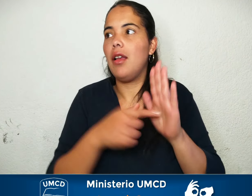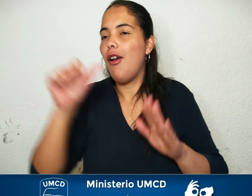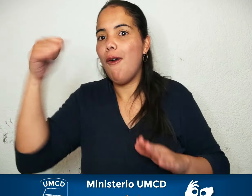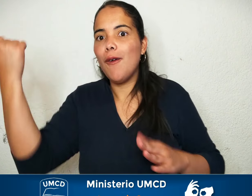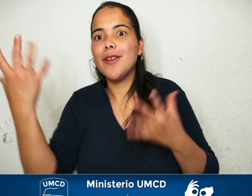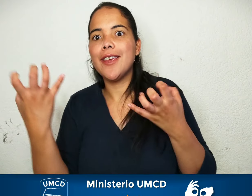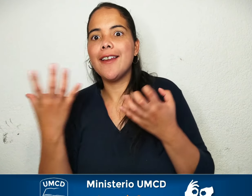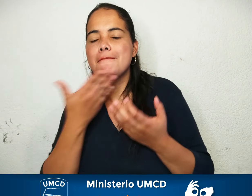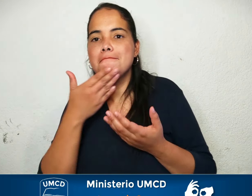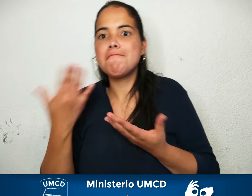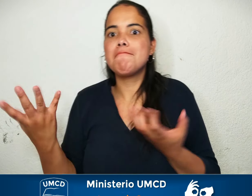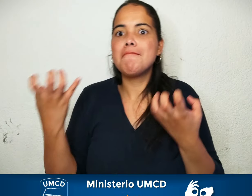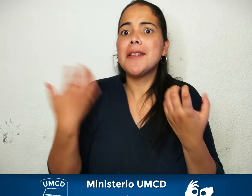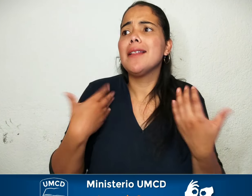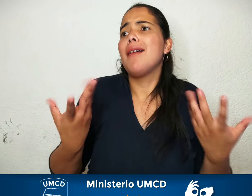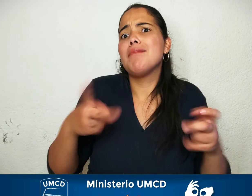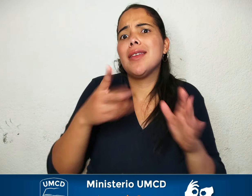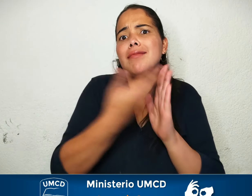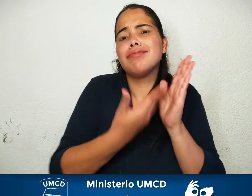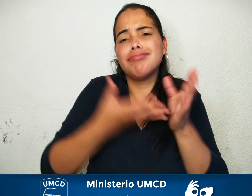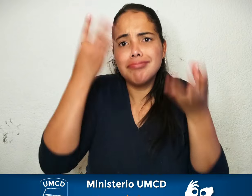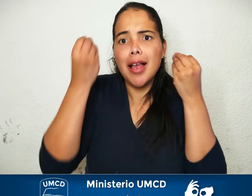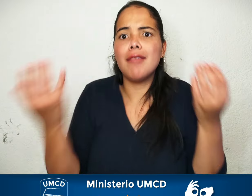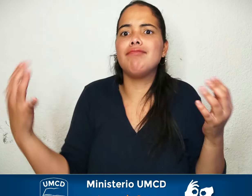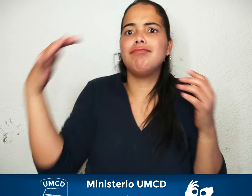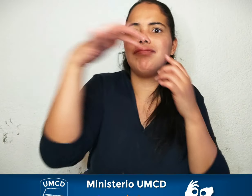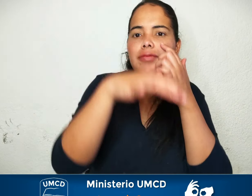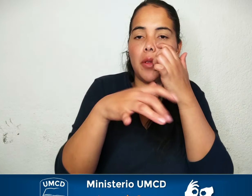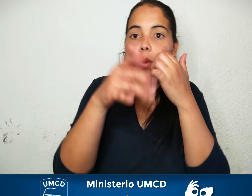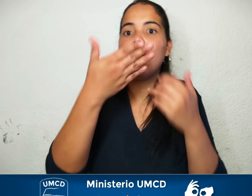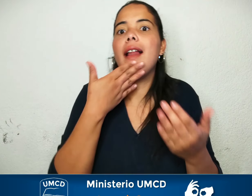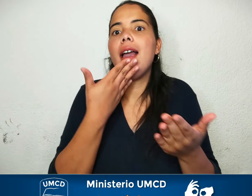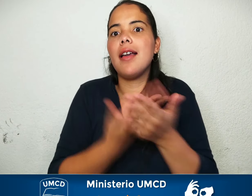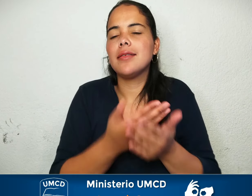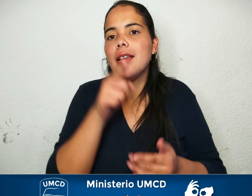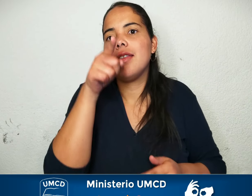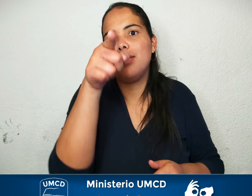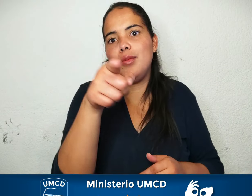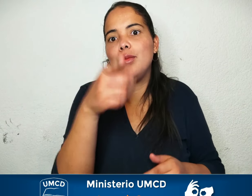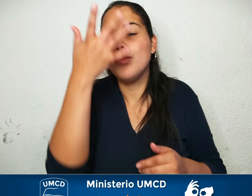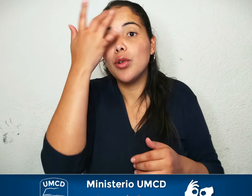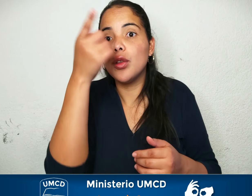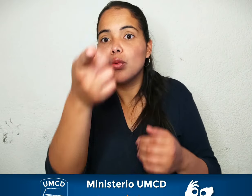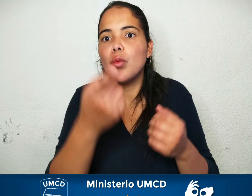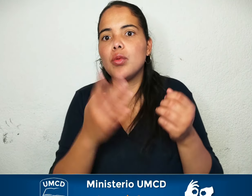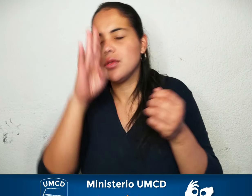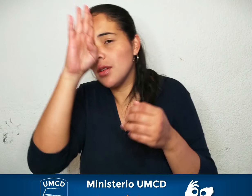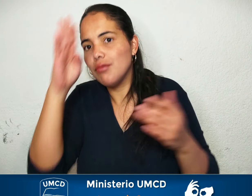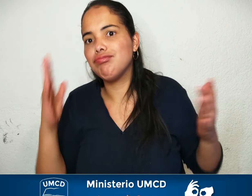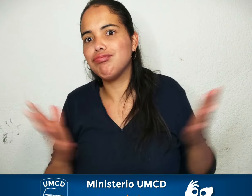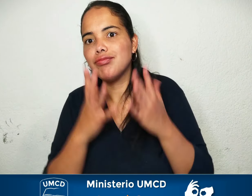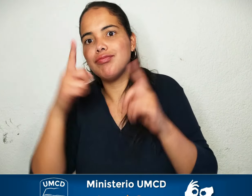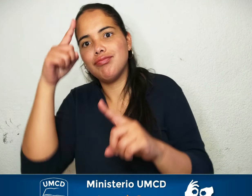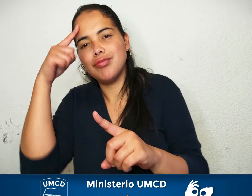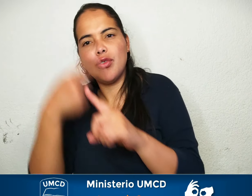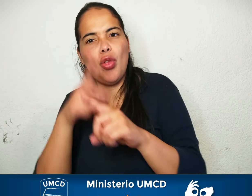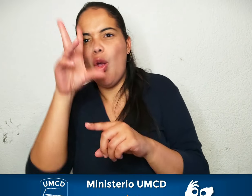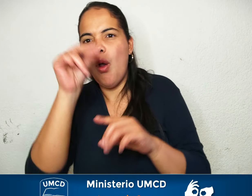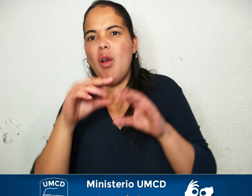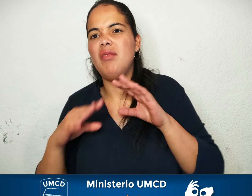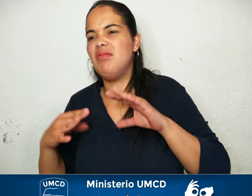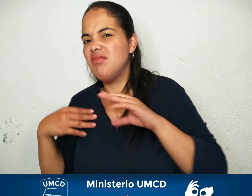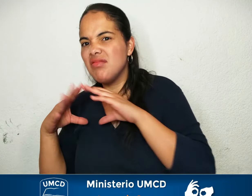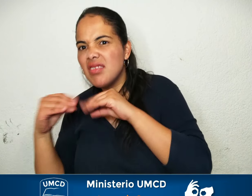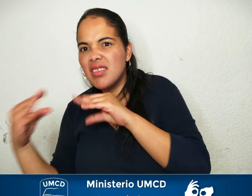esa manera, edifican la vida de aquellos y de esa forma también evita de que ustedes estén ofendiendo a